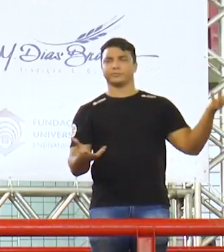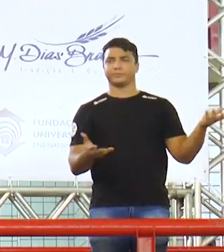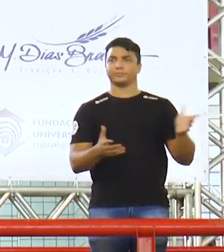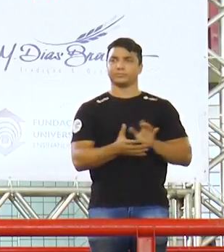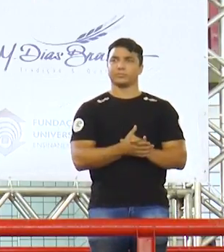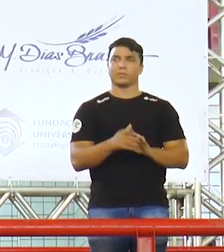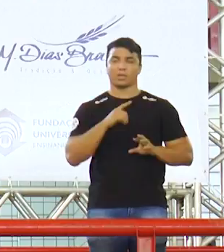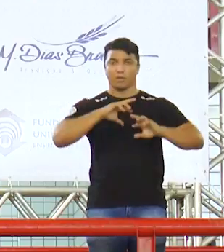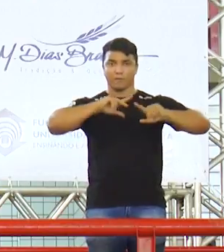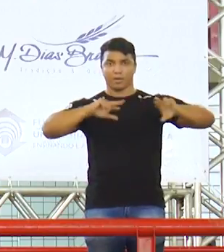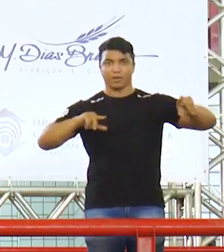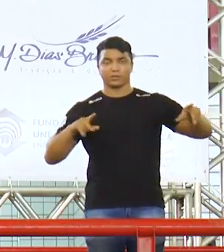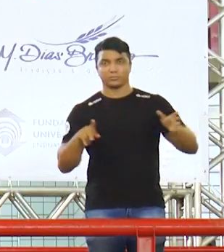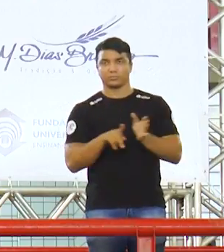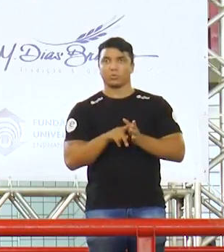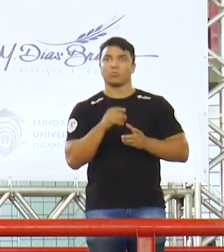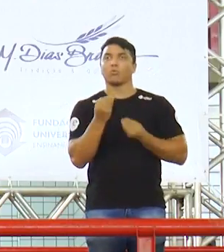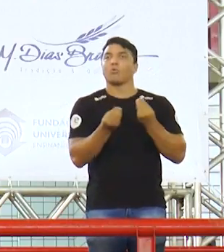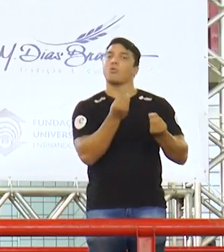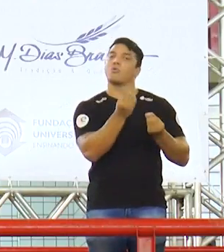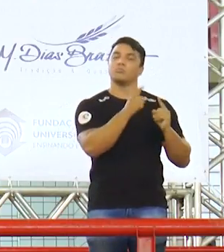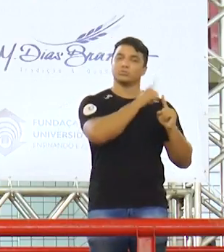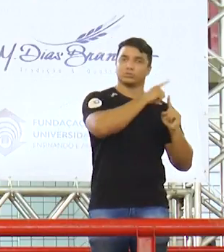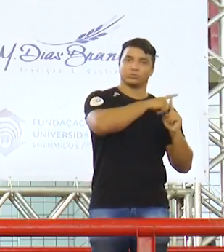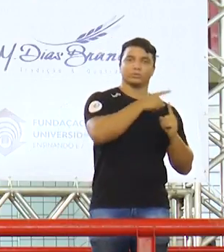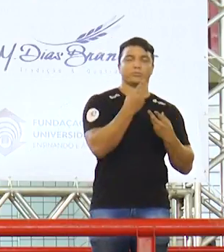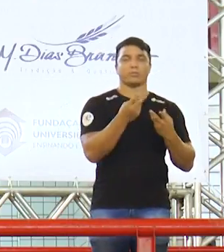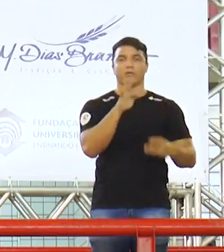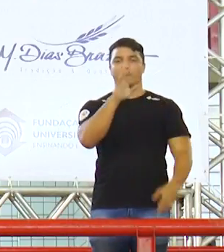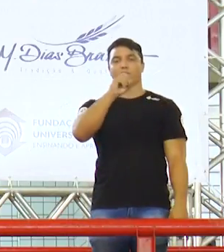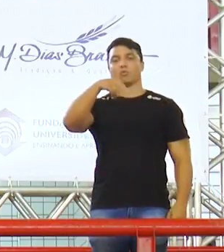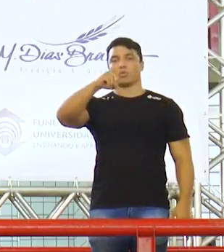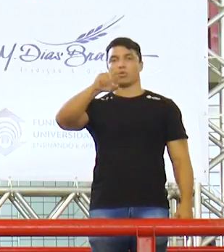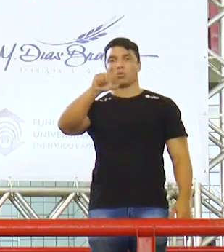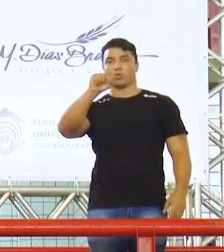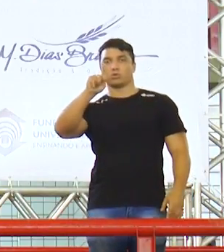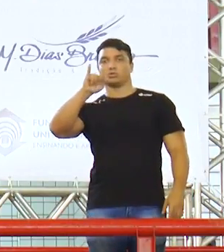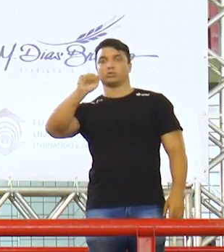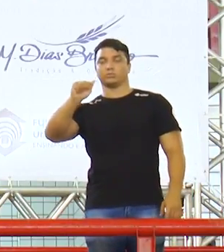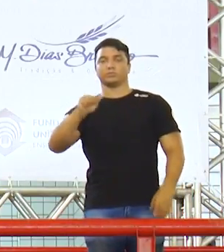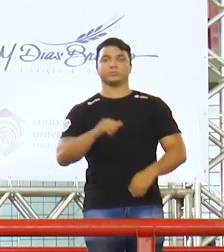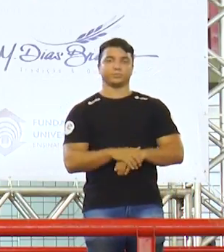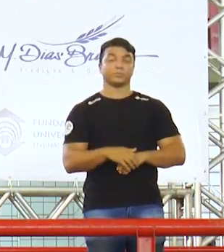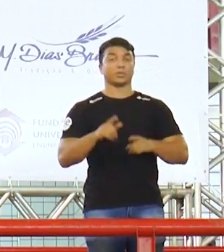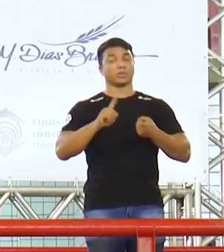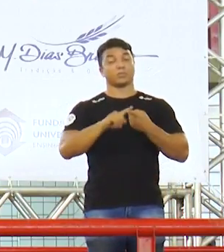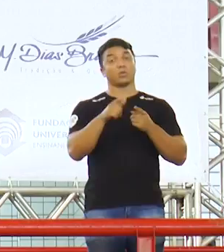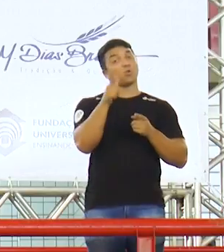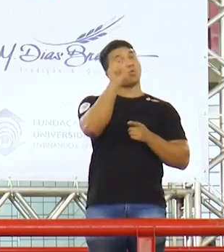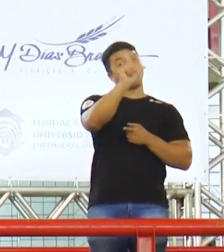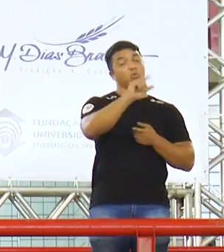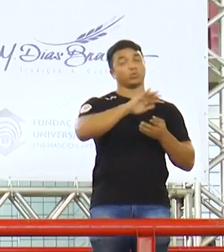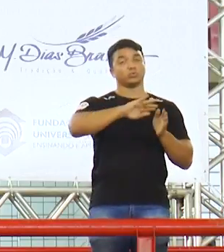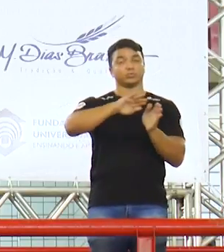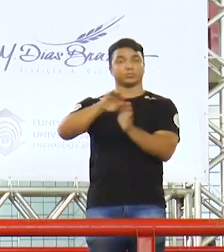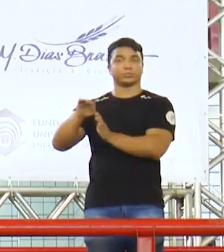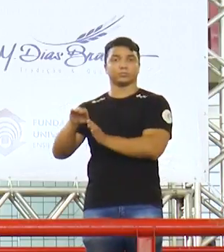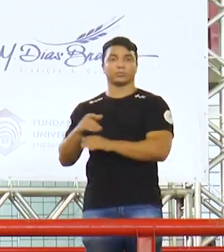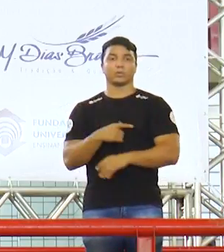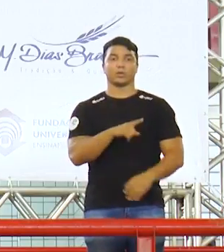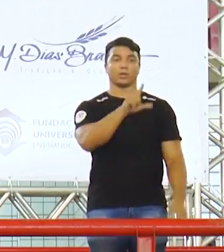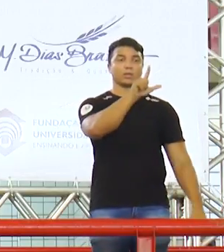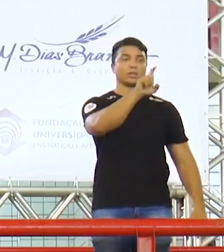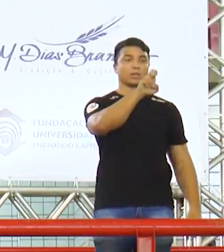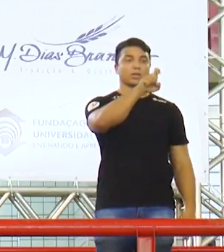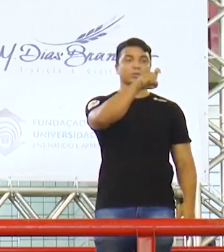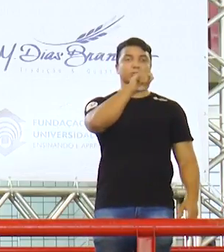existe essa variação no nível do sotaque, que é a variação fonológica. Mas também temos a variação que é no nível